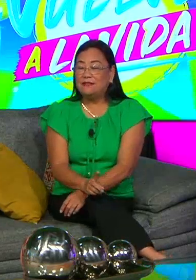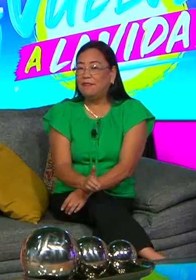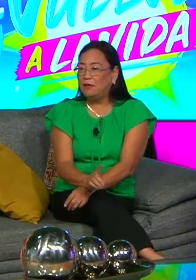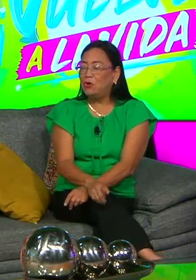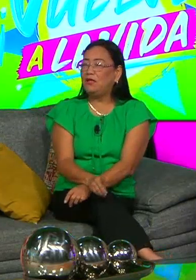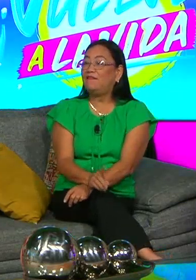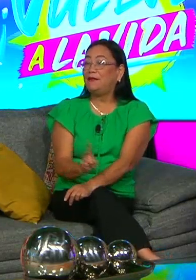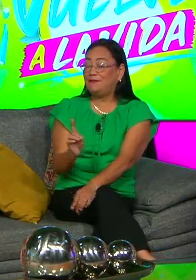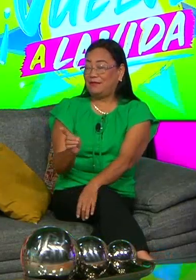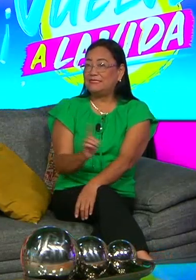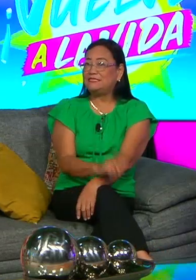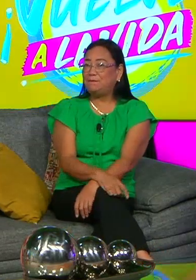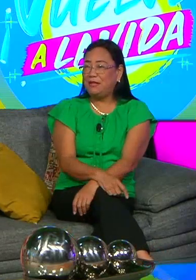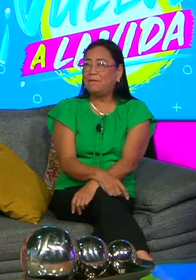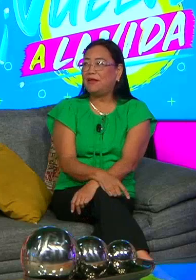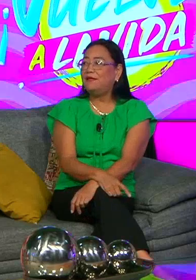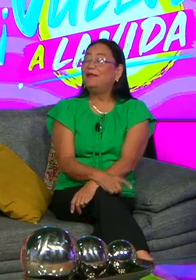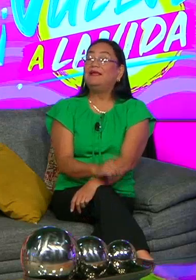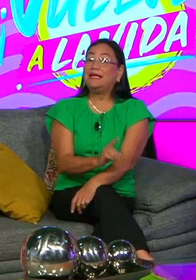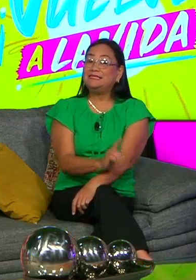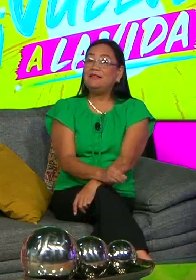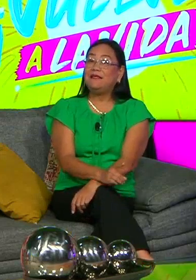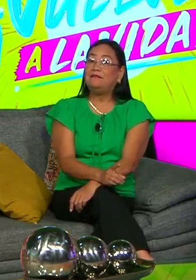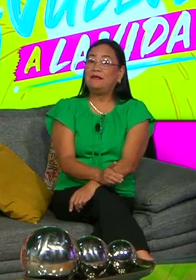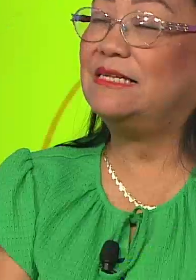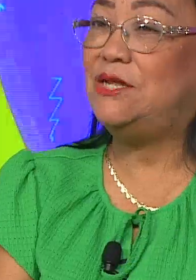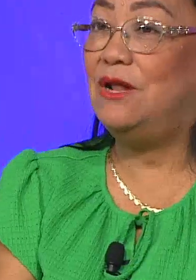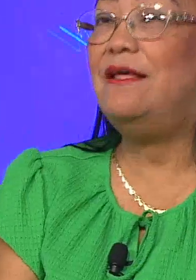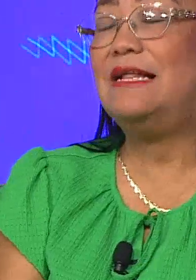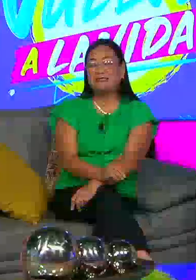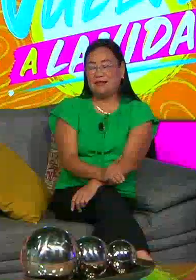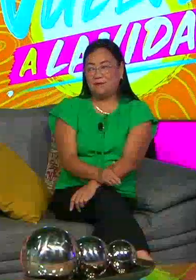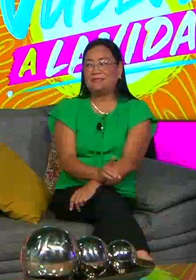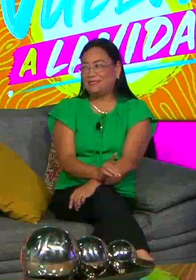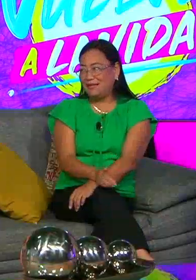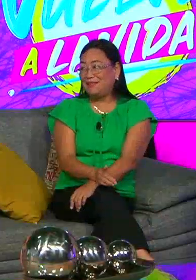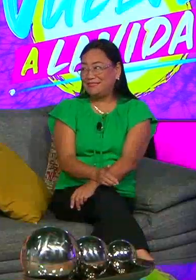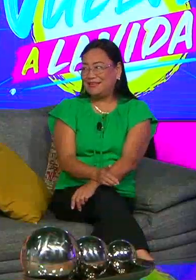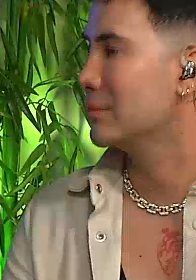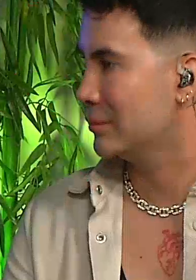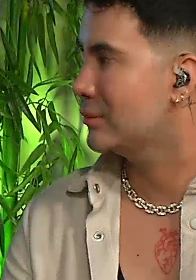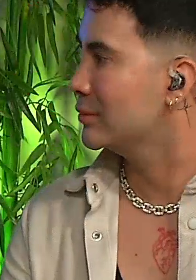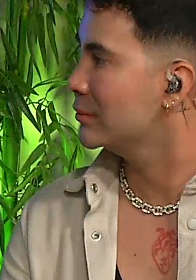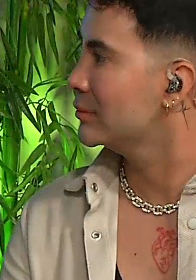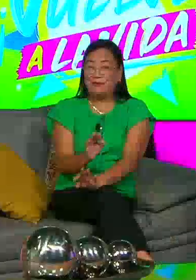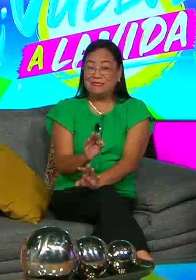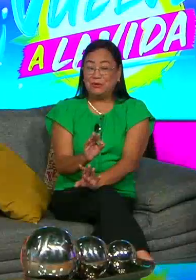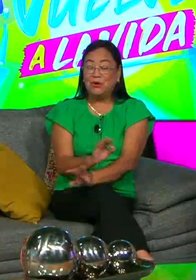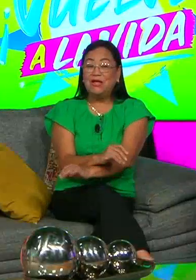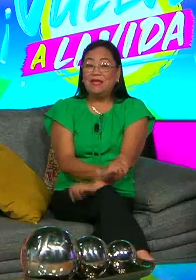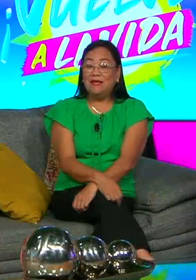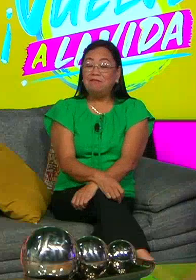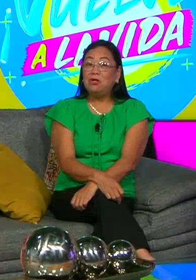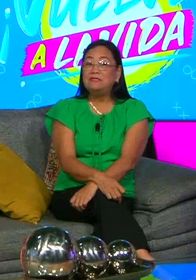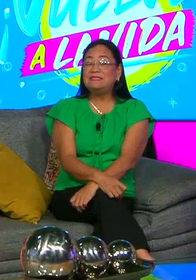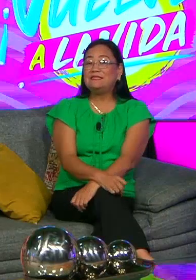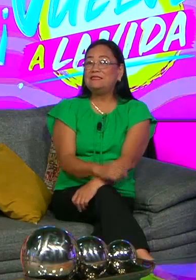día de hoy es 23 de septiembre, que es el Día Internacional de las Lenguas de Señas. Ajá. Primerito eso, ¿no? Entonces, es